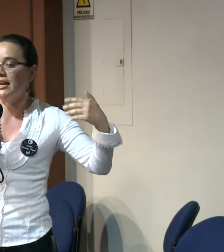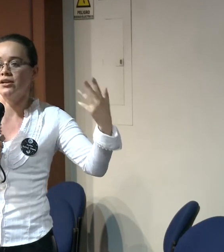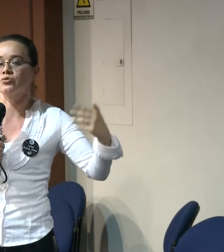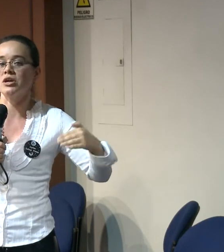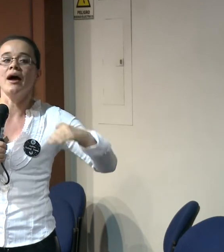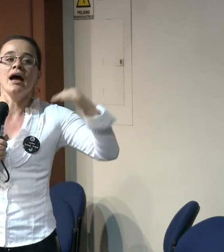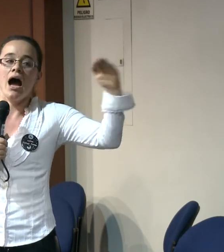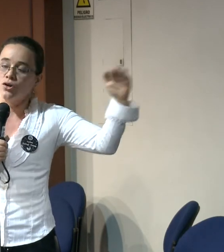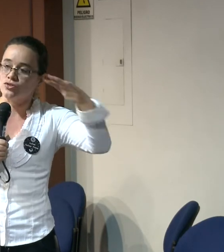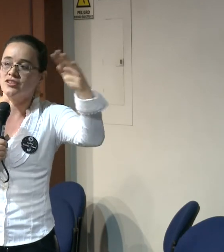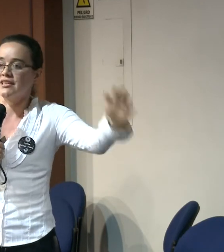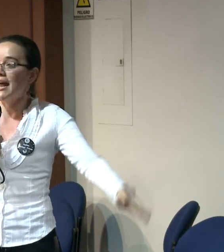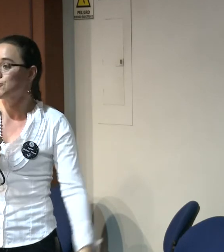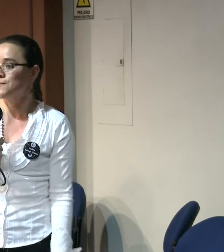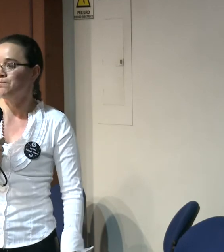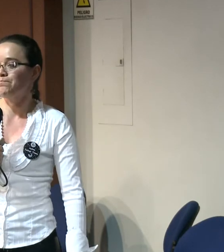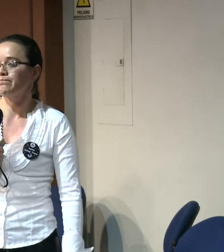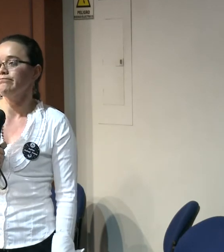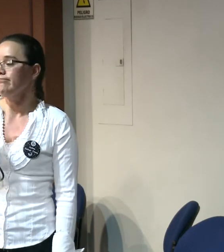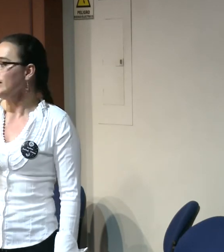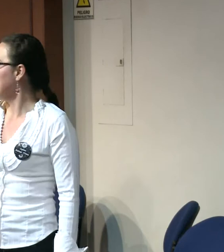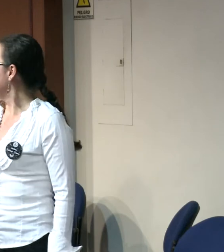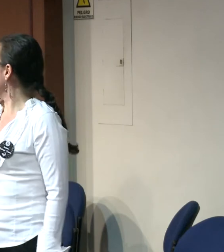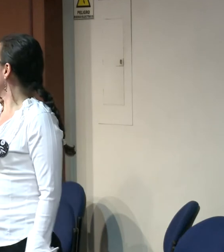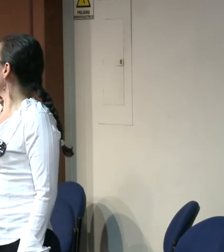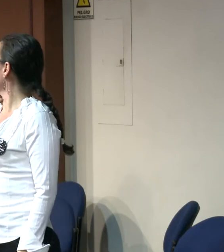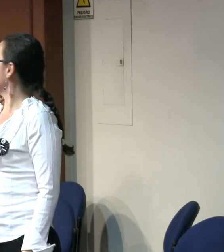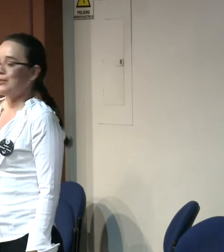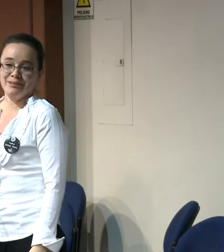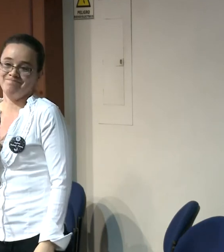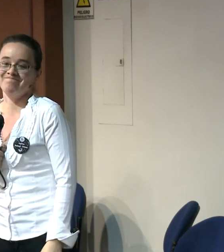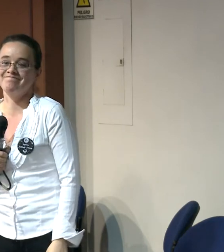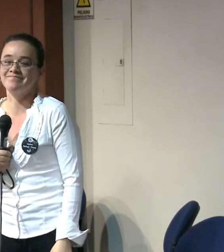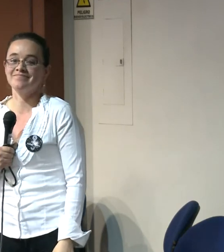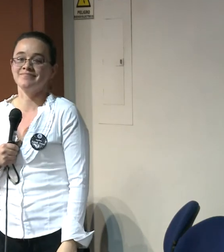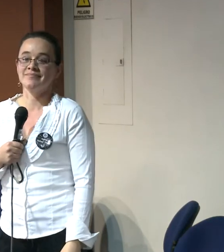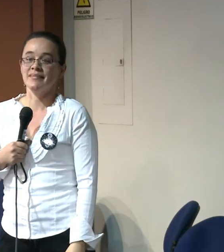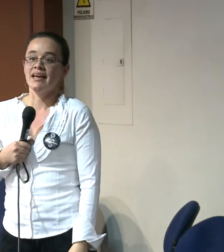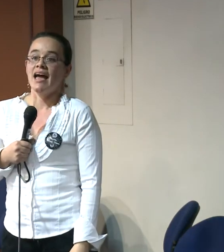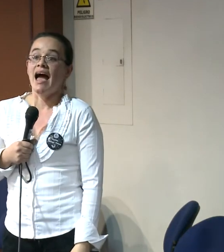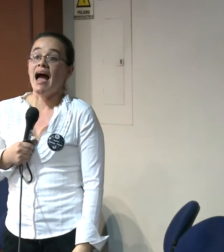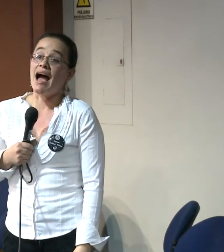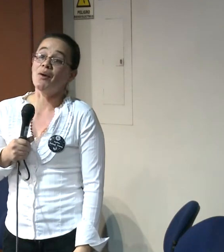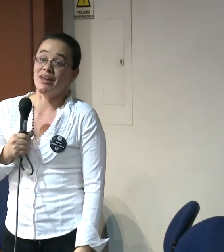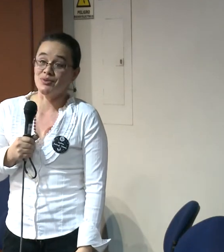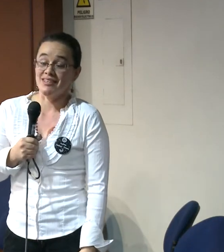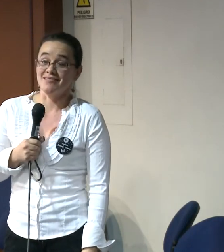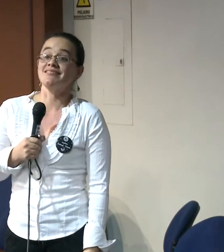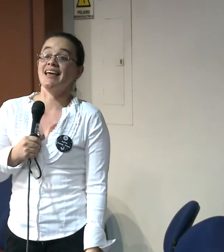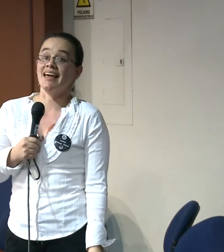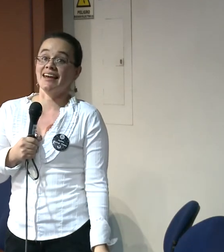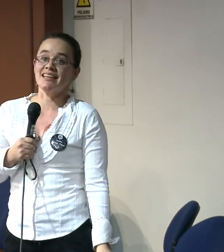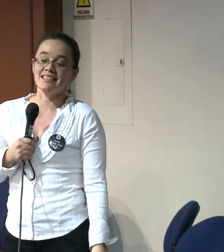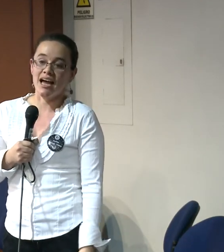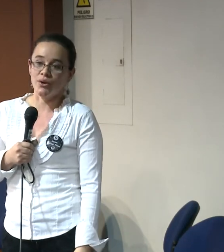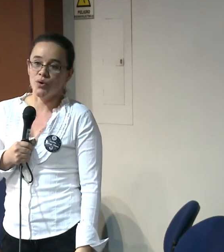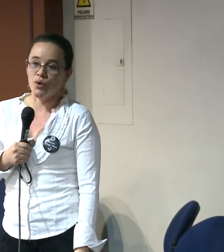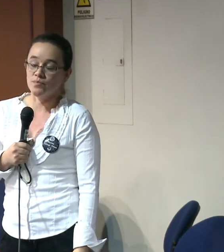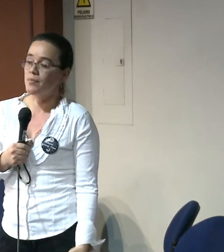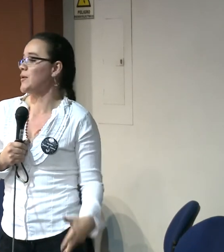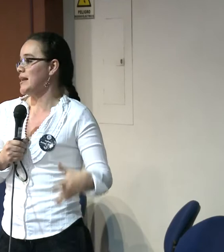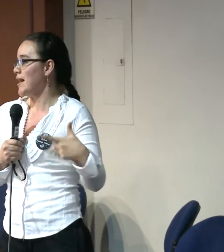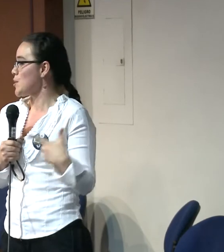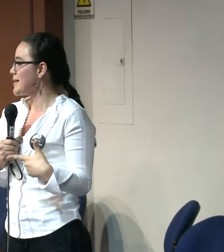como tal inclusiva a otros escenarios. ¿Listo? Como tal. Ah, bueno, sí, se